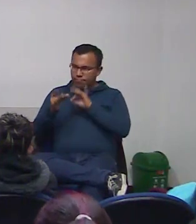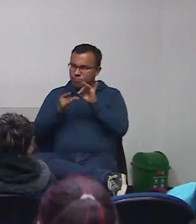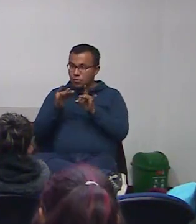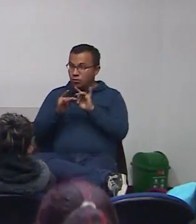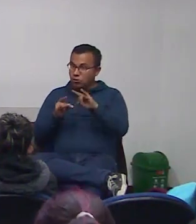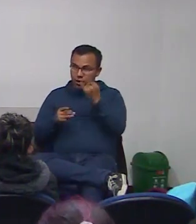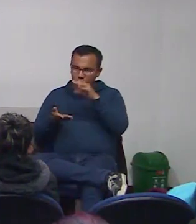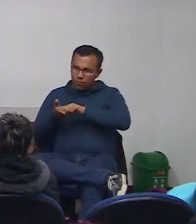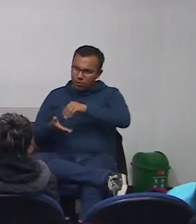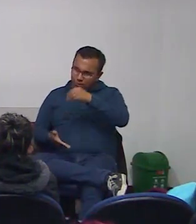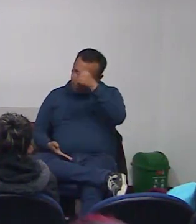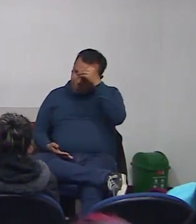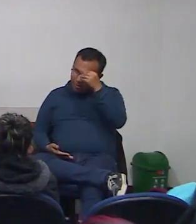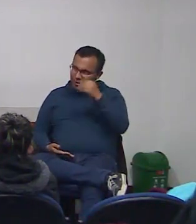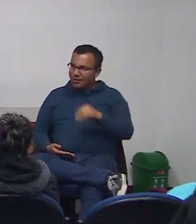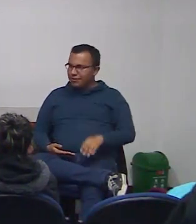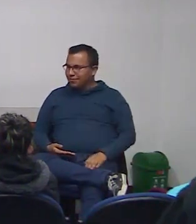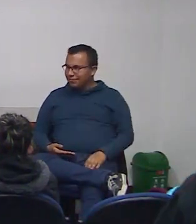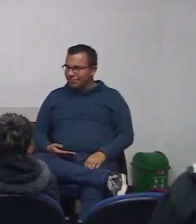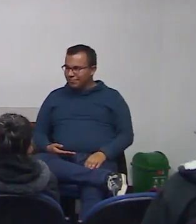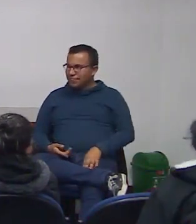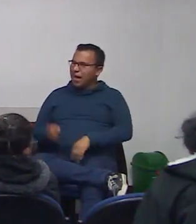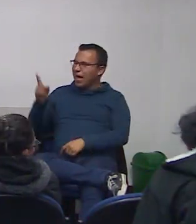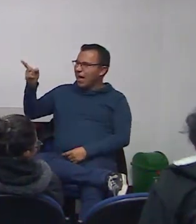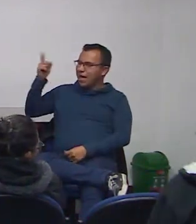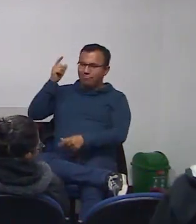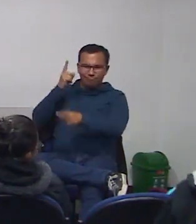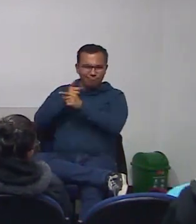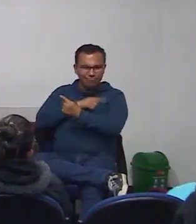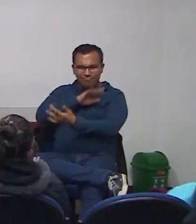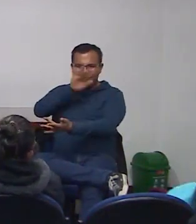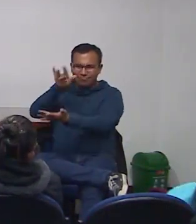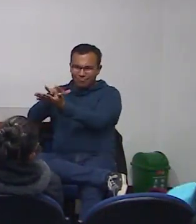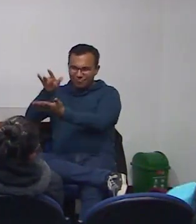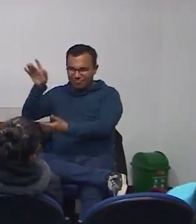pues aprenden también No importa entonces